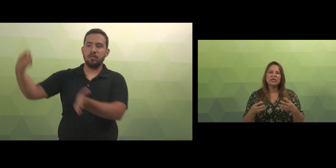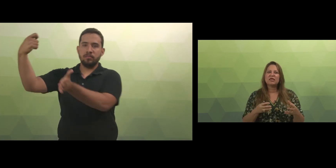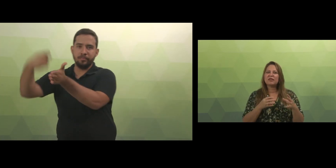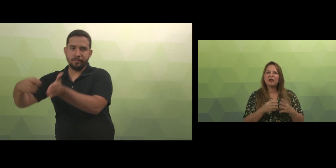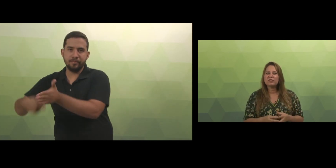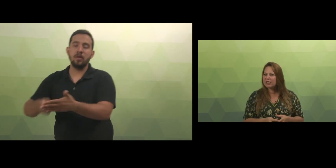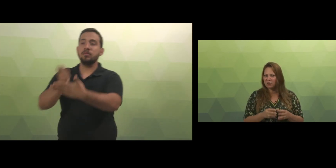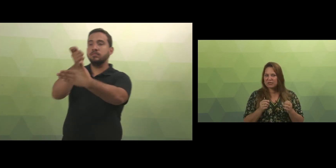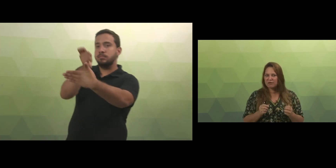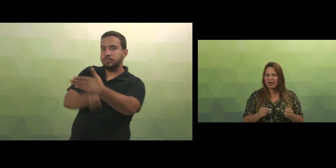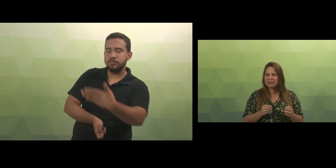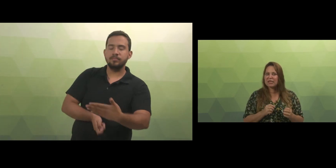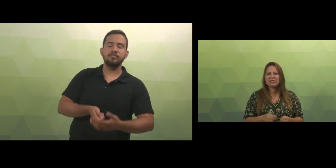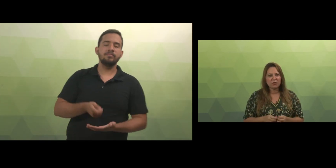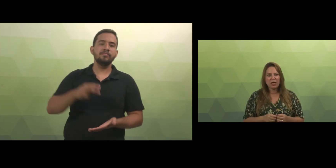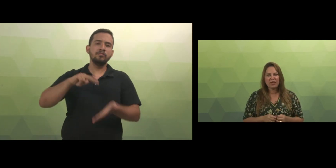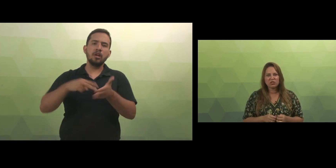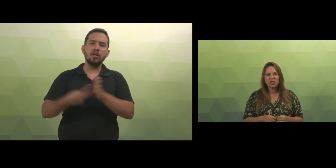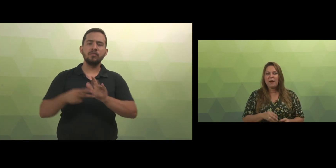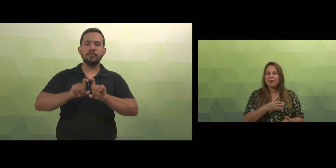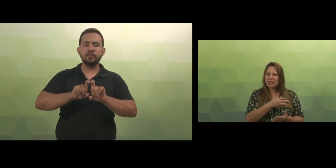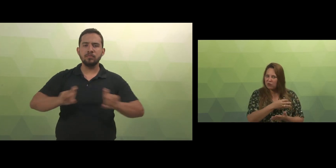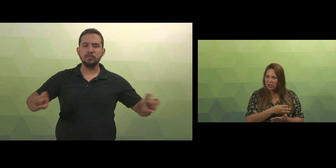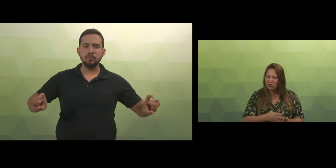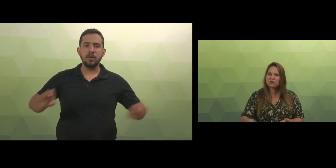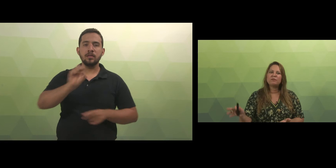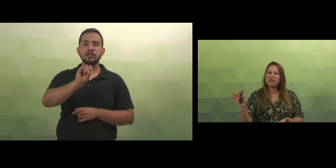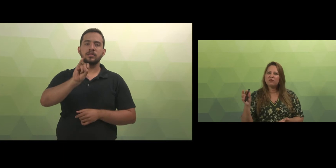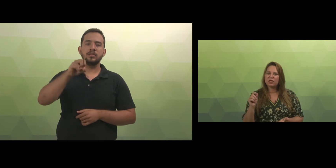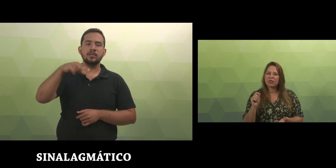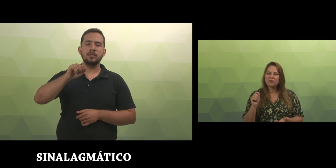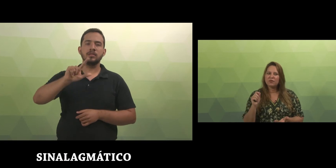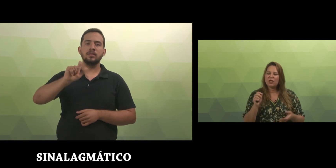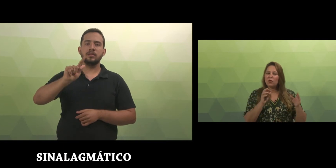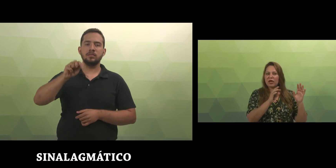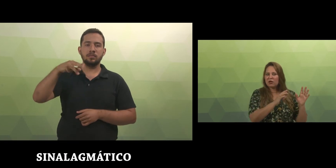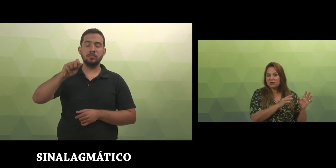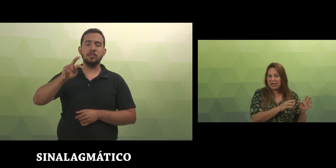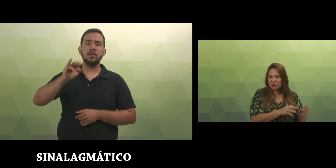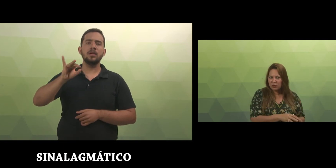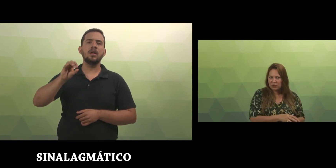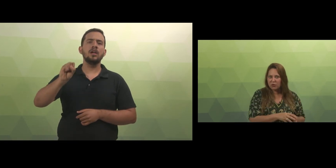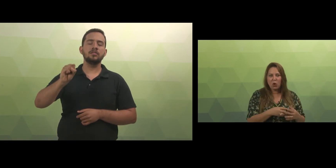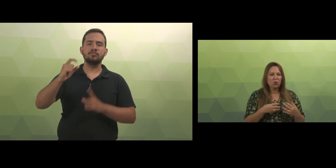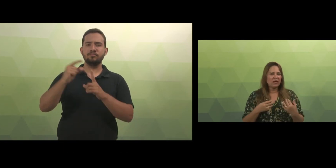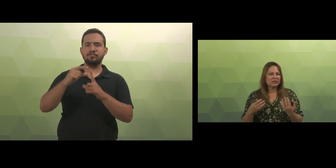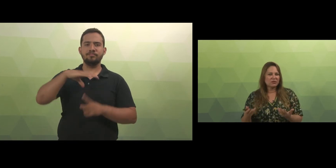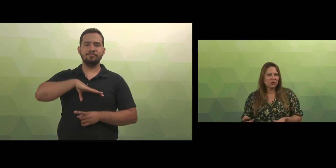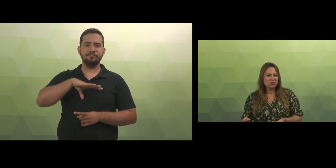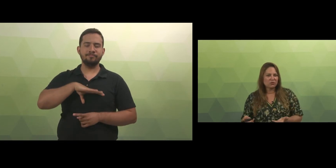mútuas que devem ser observadas reciprocamente para que o negócio se planifique. O negócio gratuito